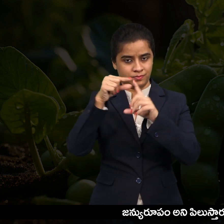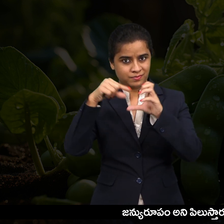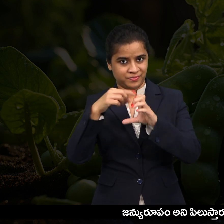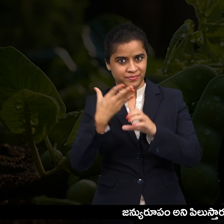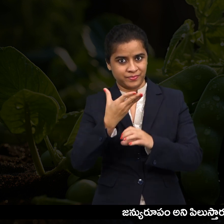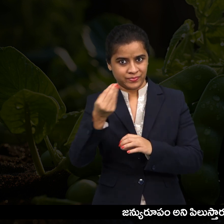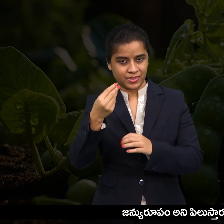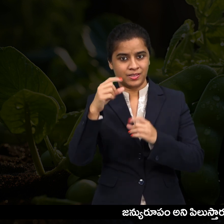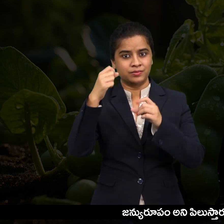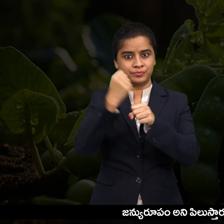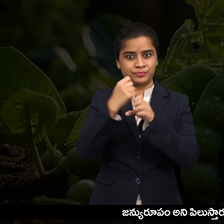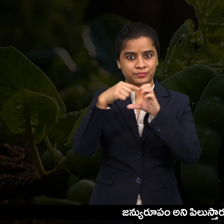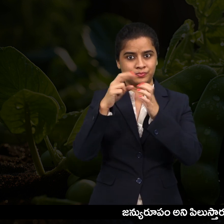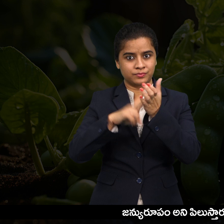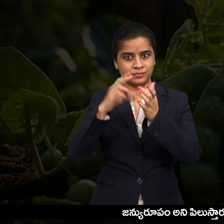1:2:1.